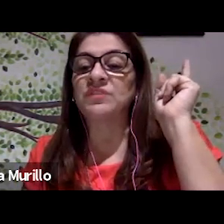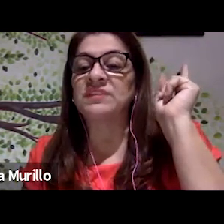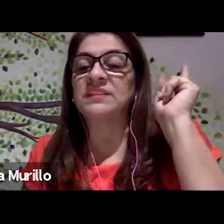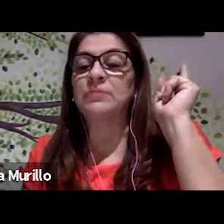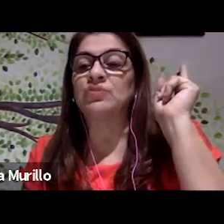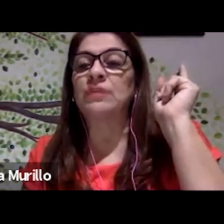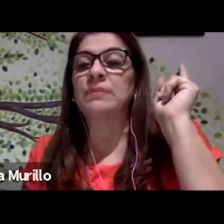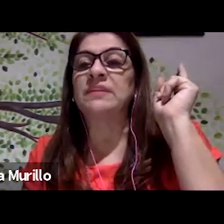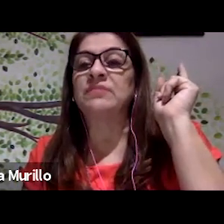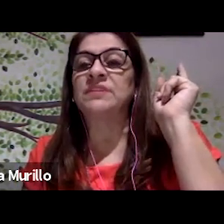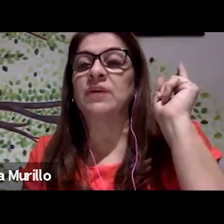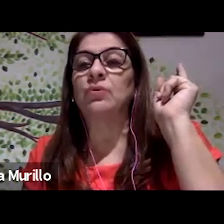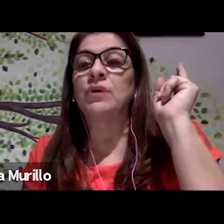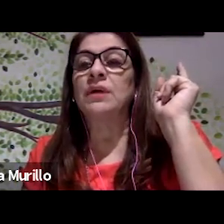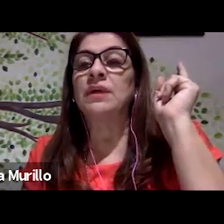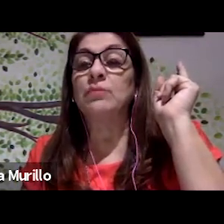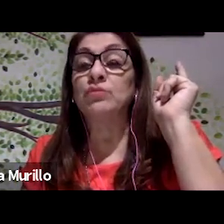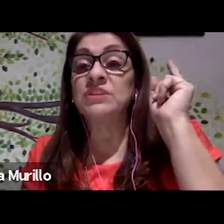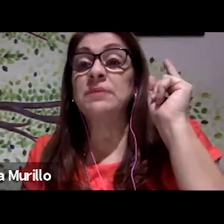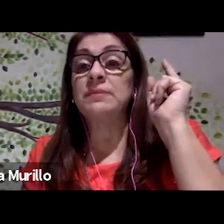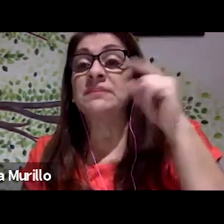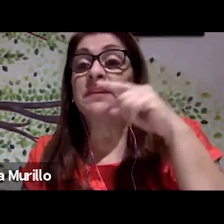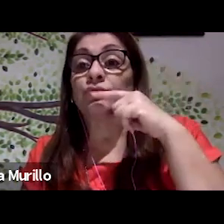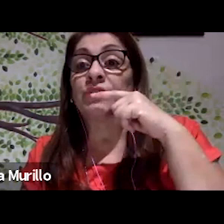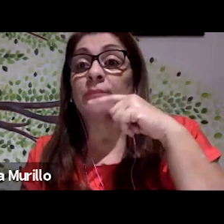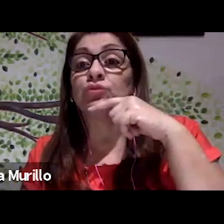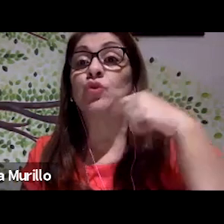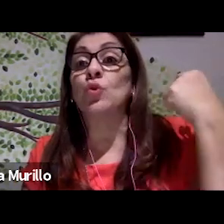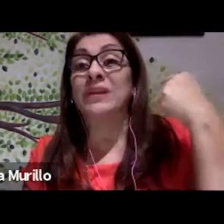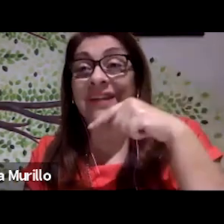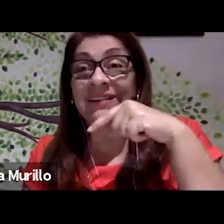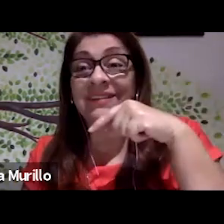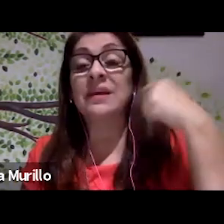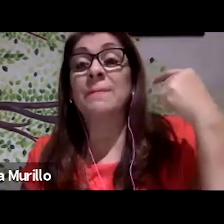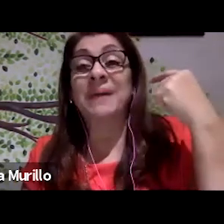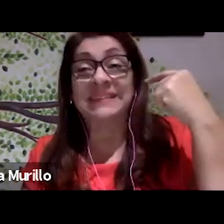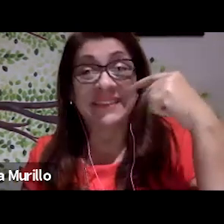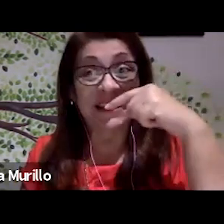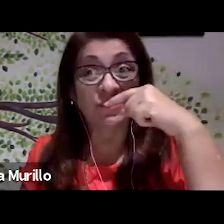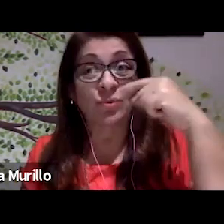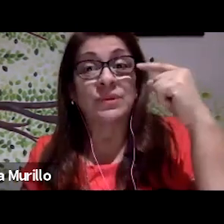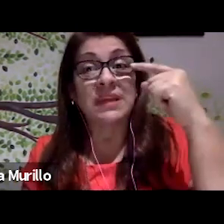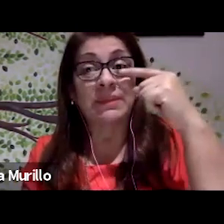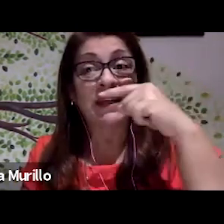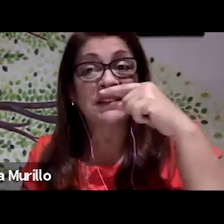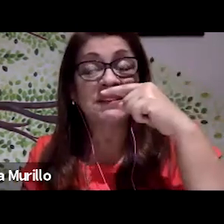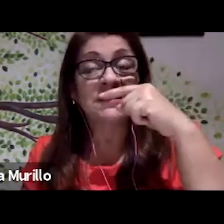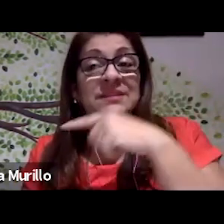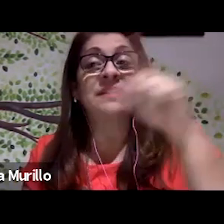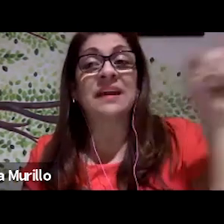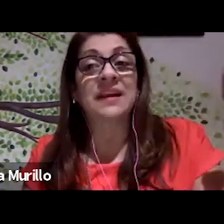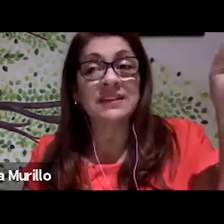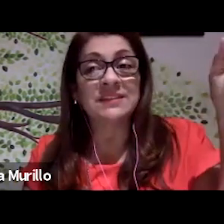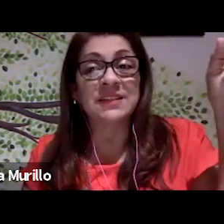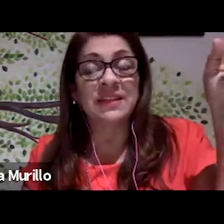o si se siente emocionalmente arriesgado Y muchísimas veces encontramos crueldad maltrato y amenazas